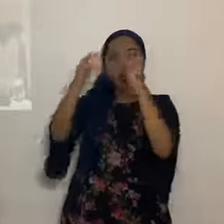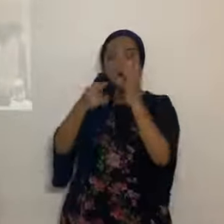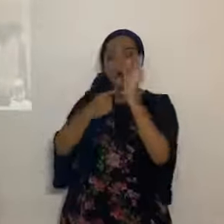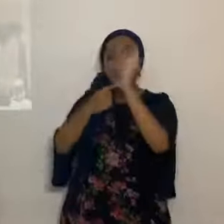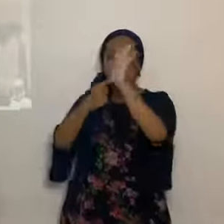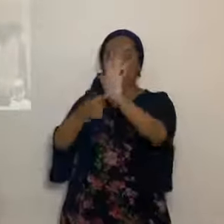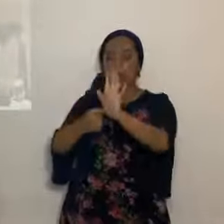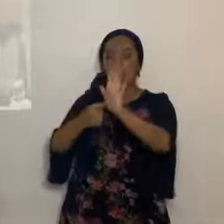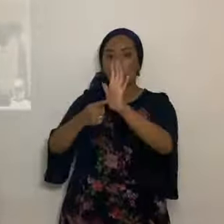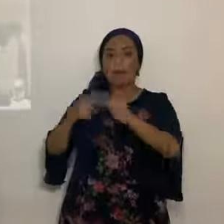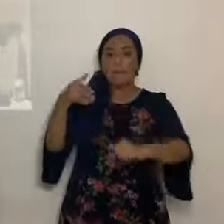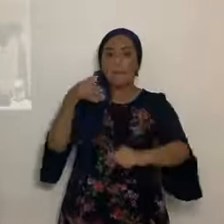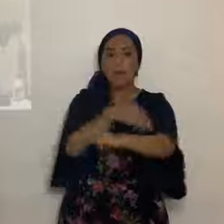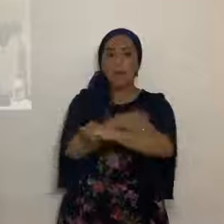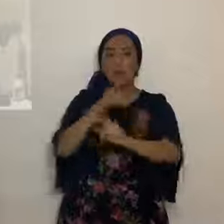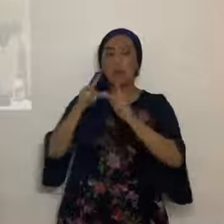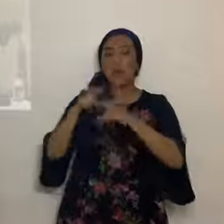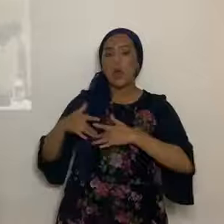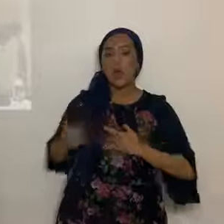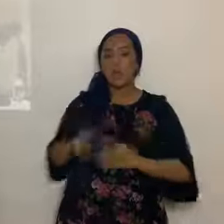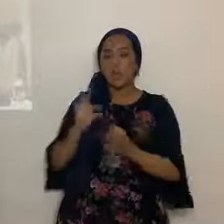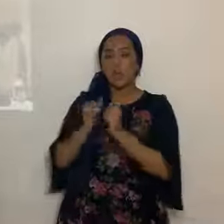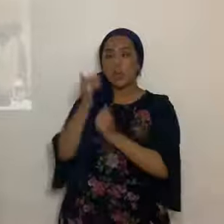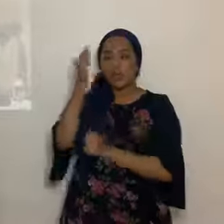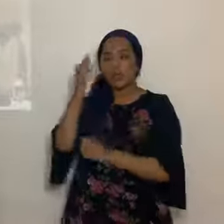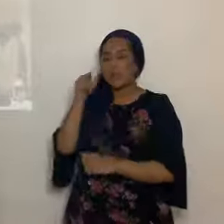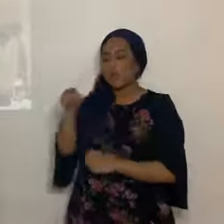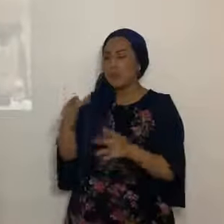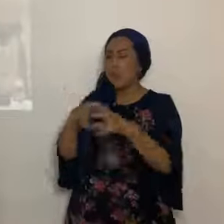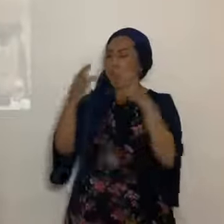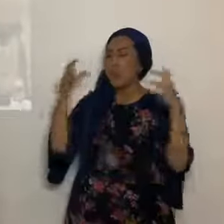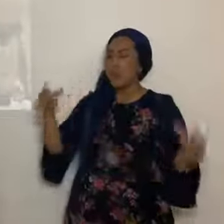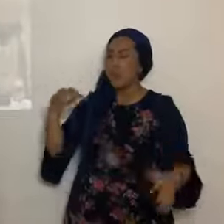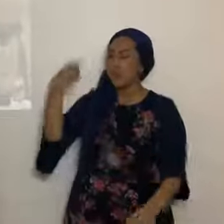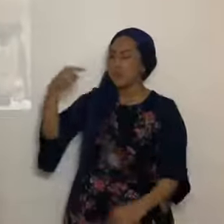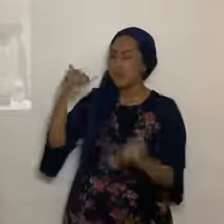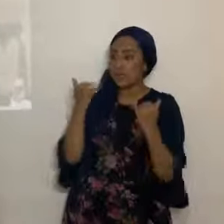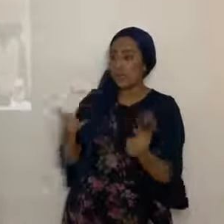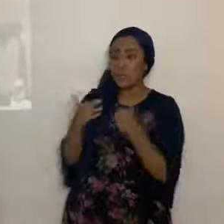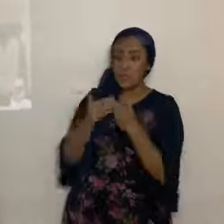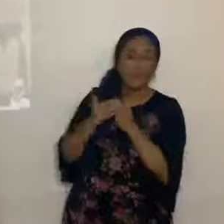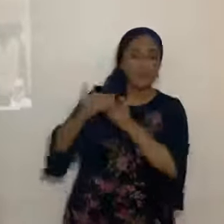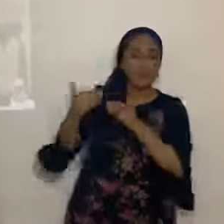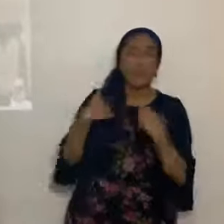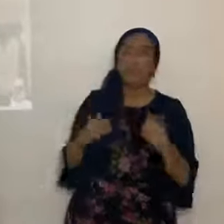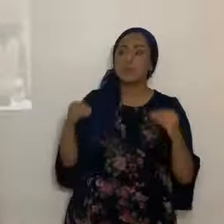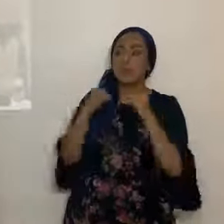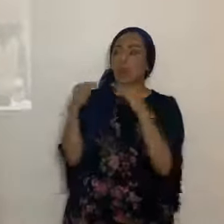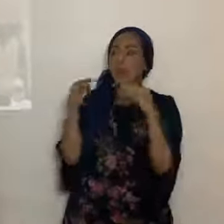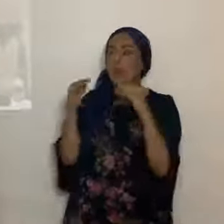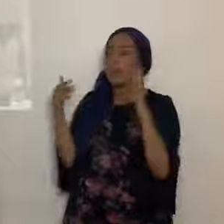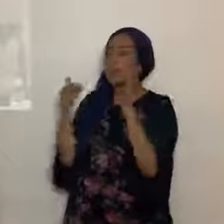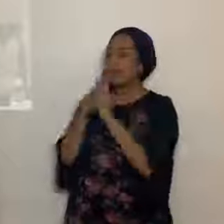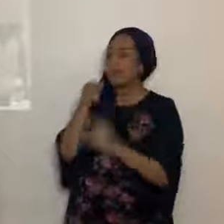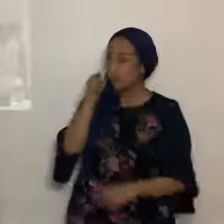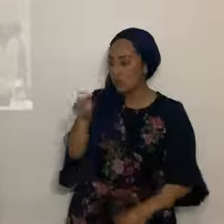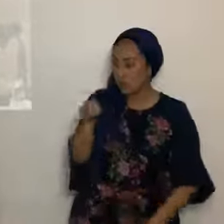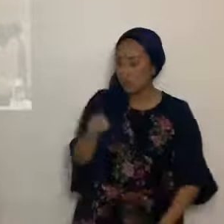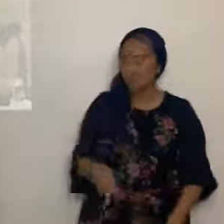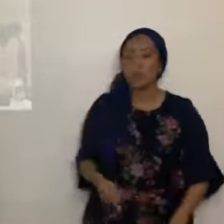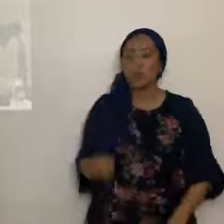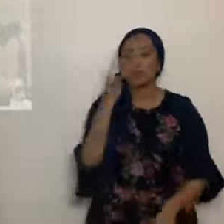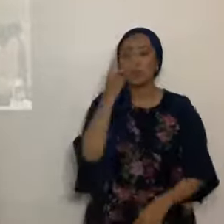que tienen corazón perfecto para con él. Locamente has hecho en esto, porque de aquí en adelante habrá más guerra contra ti. Y